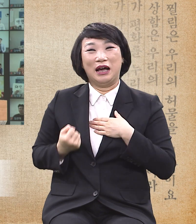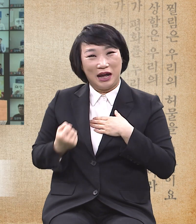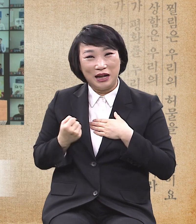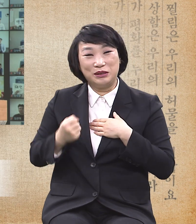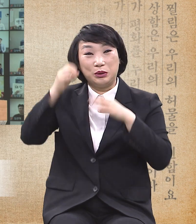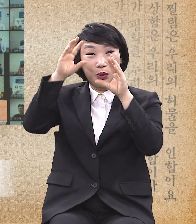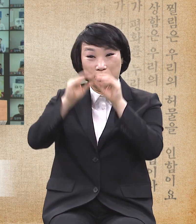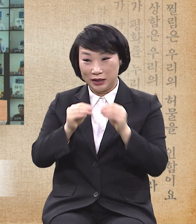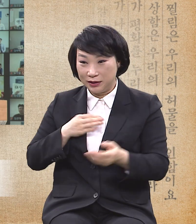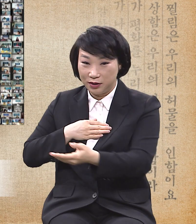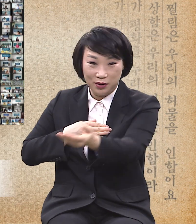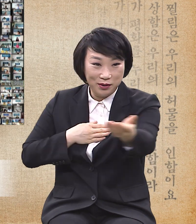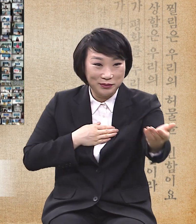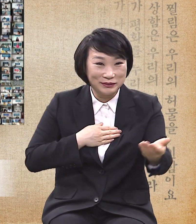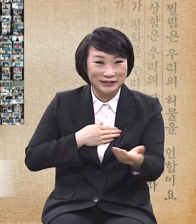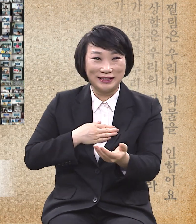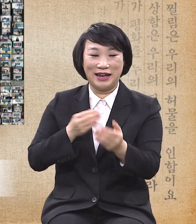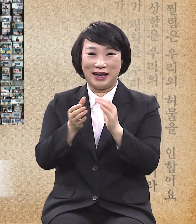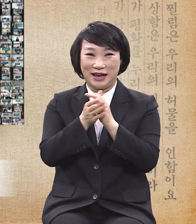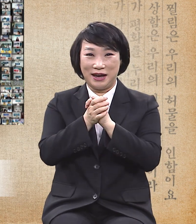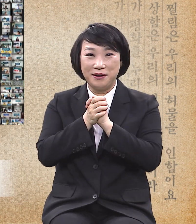가지고 동의하신 분 아멘 합시다.